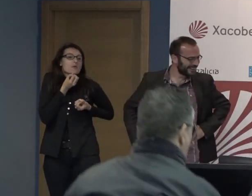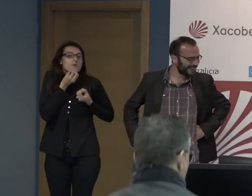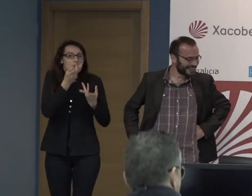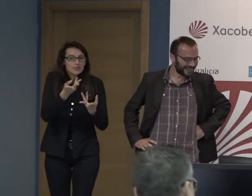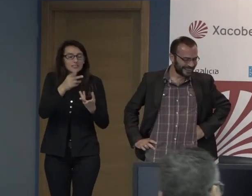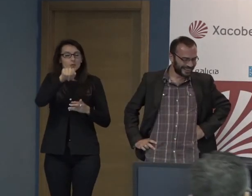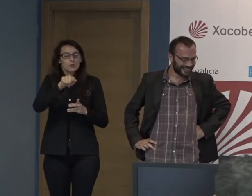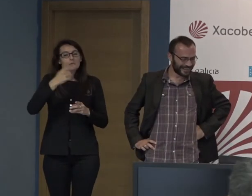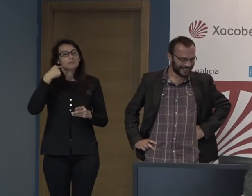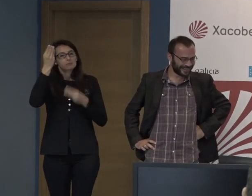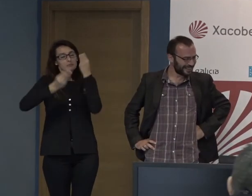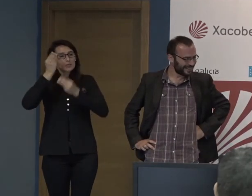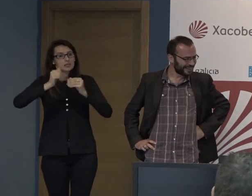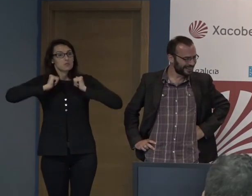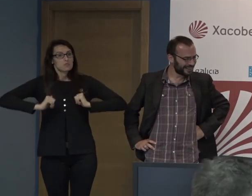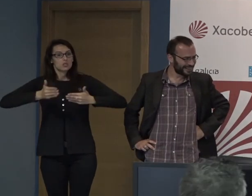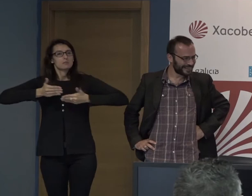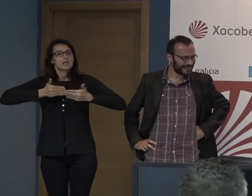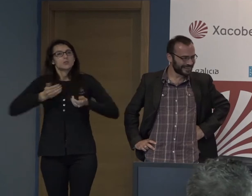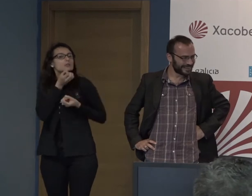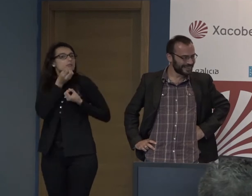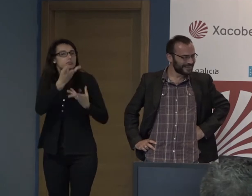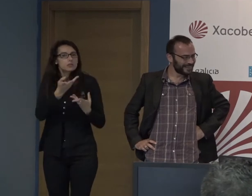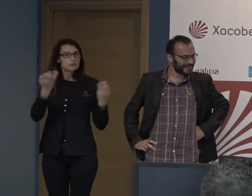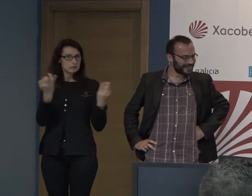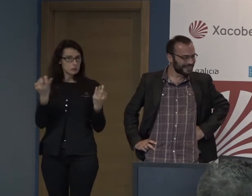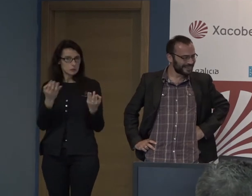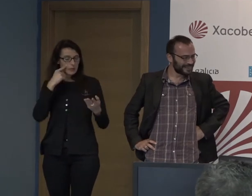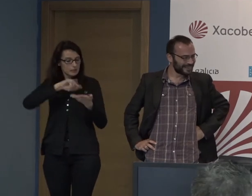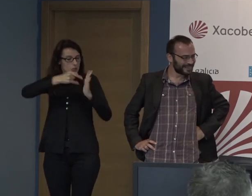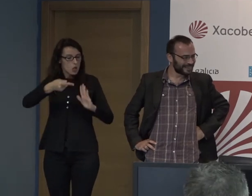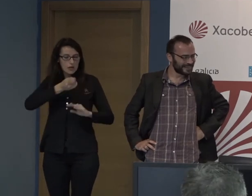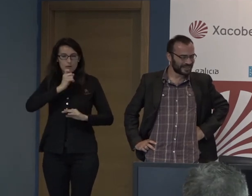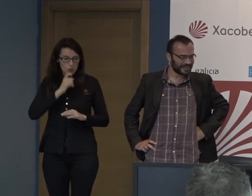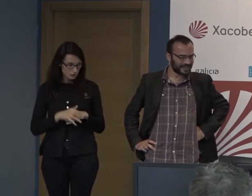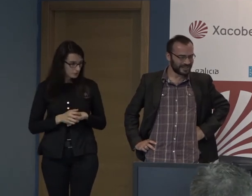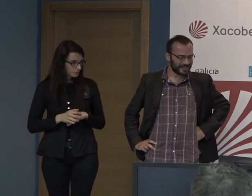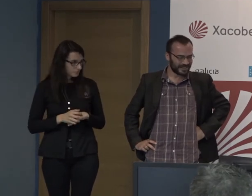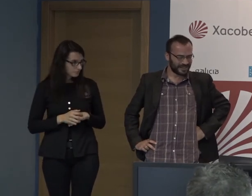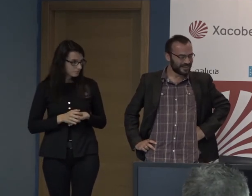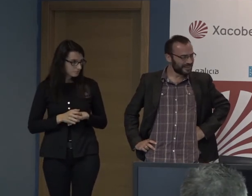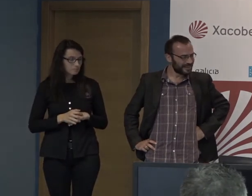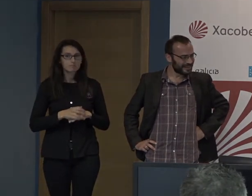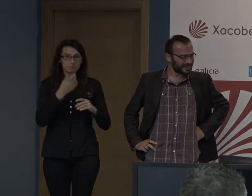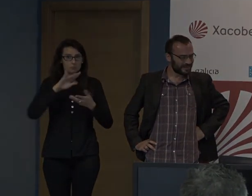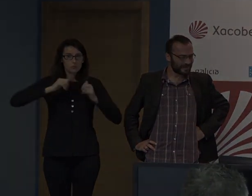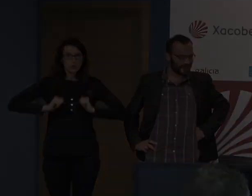tienes como oportuno presidente acerca de la tecnología que llevas, entre otras cosas.